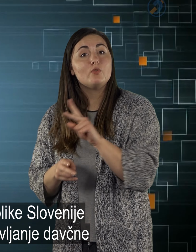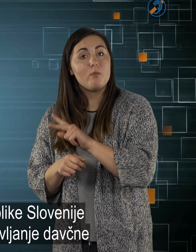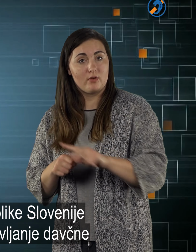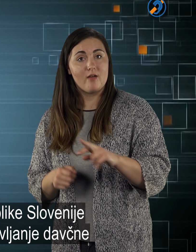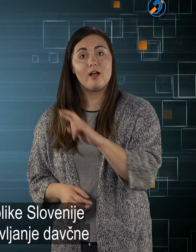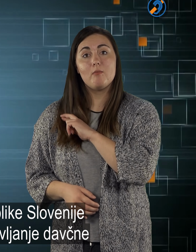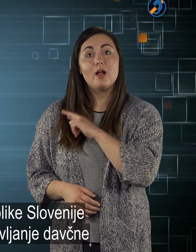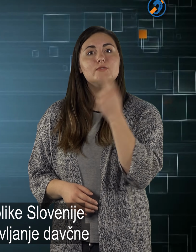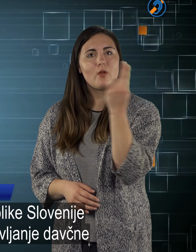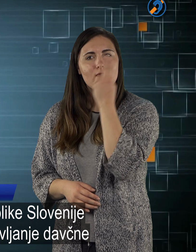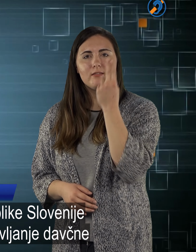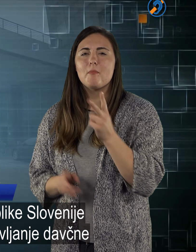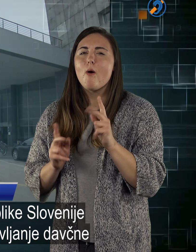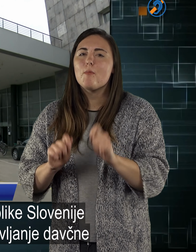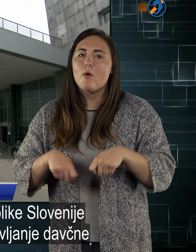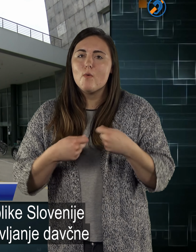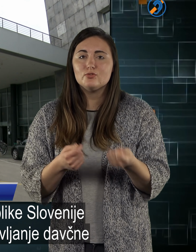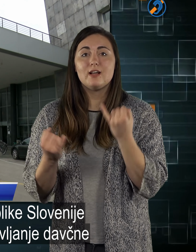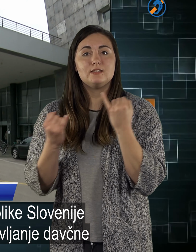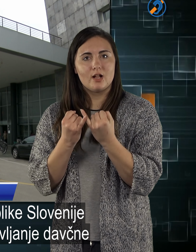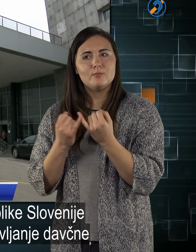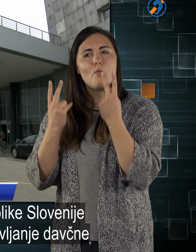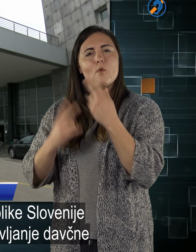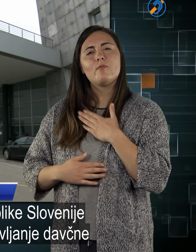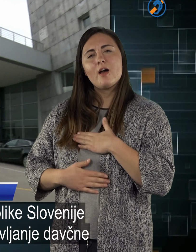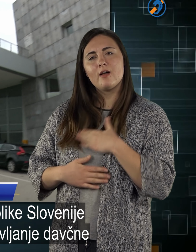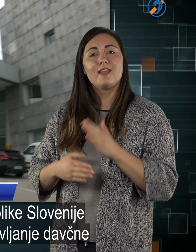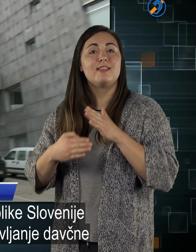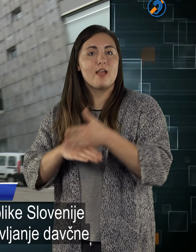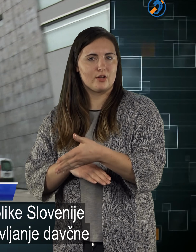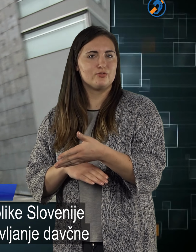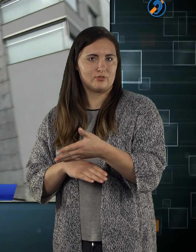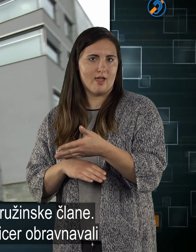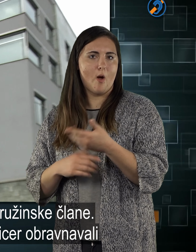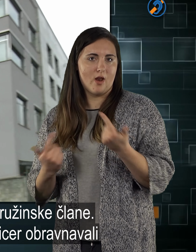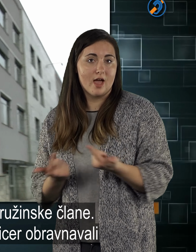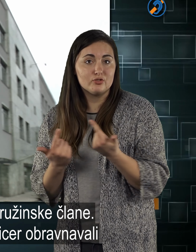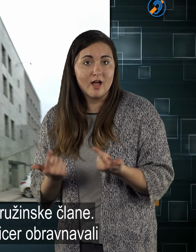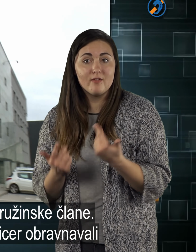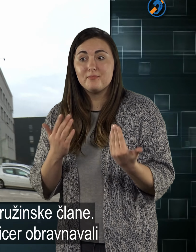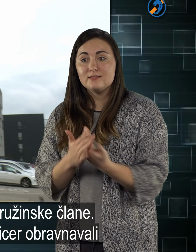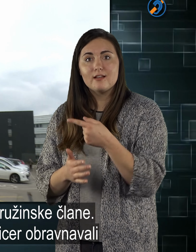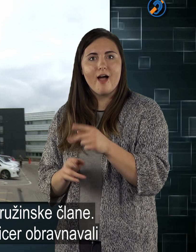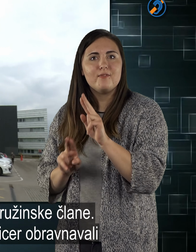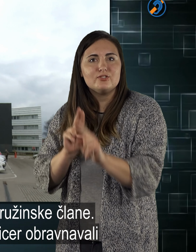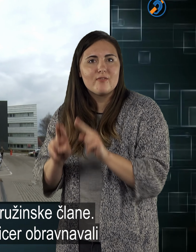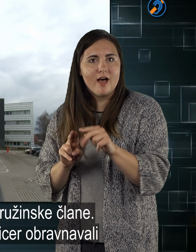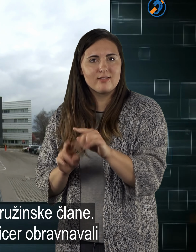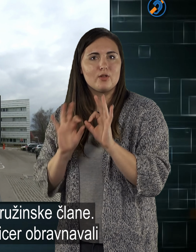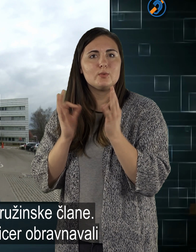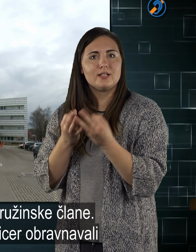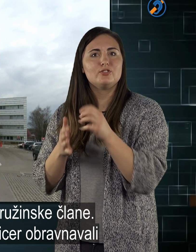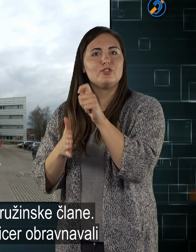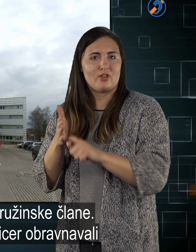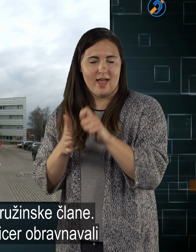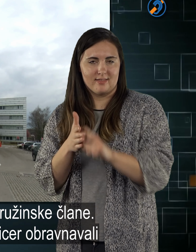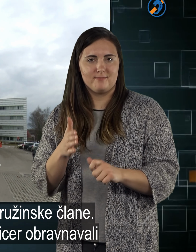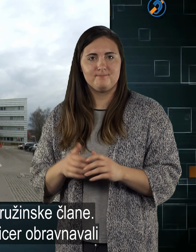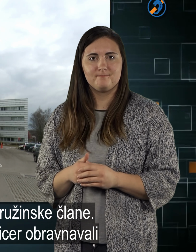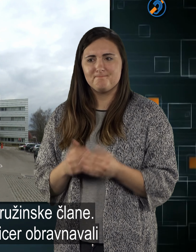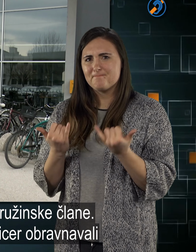Finančna uprava Republike Slovenije omogoča staršem uveljavljanje davčne olajšave za vzdrževane družinske člane.